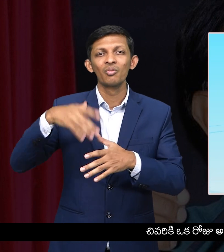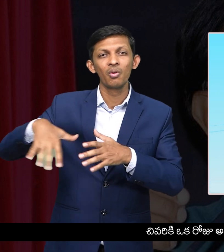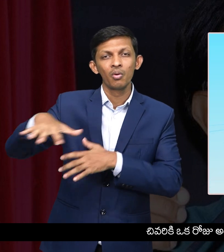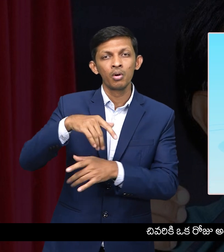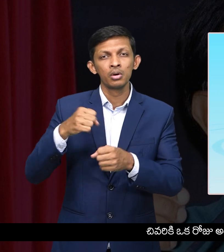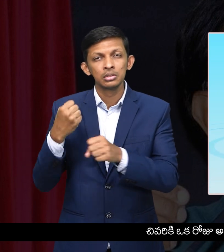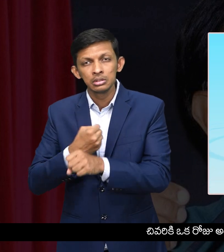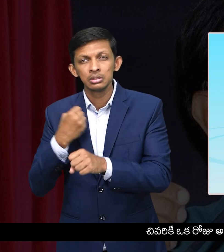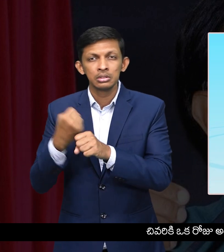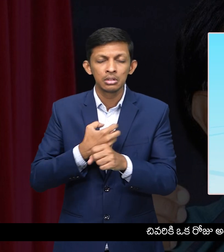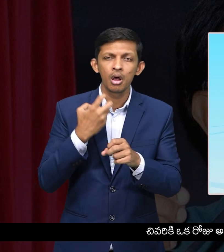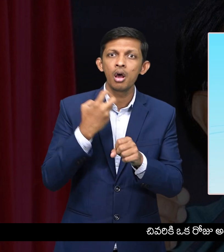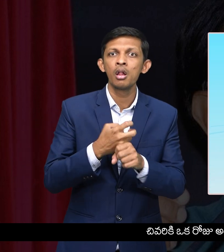ఊడ్చడం గమనించాడు.